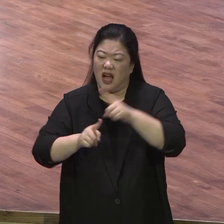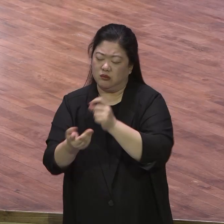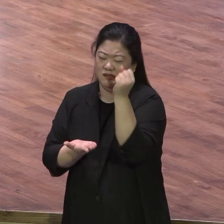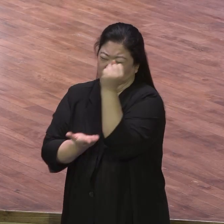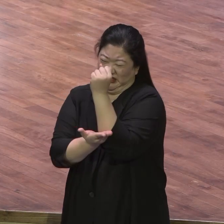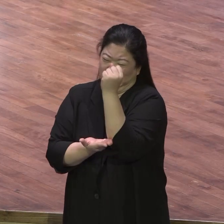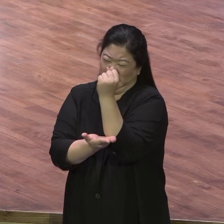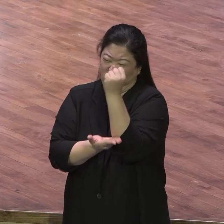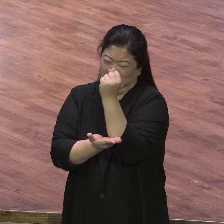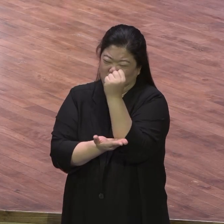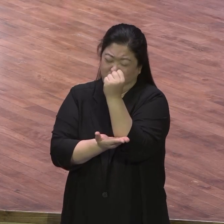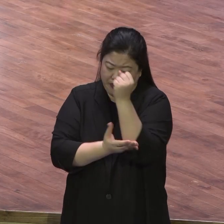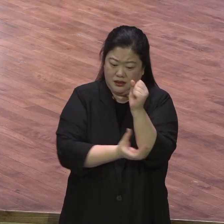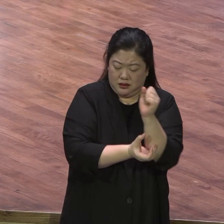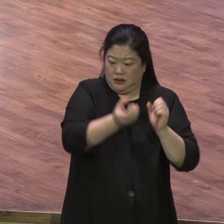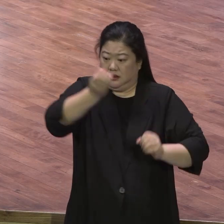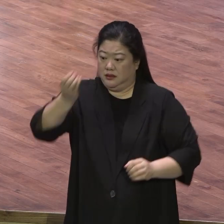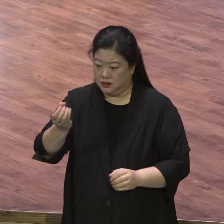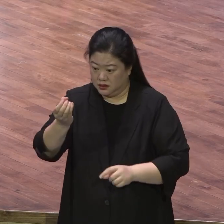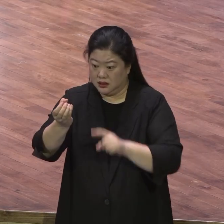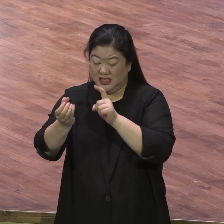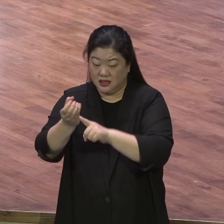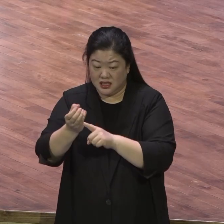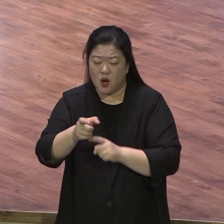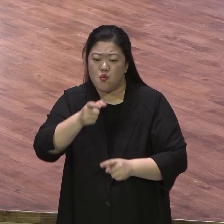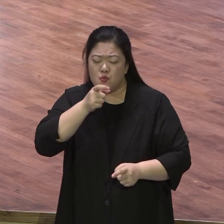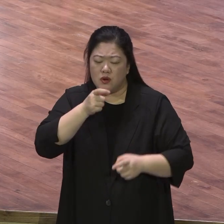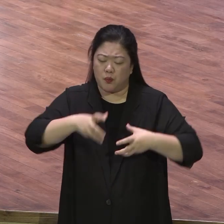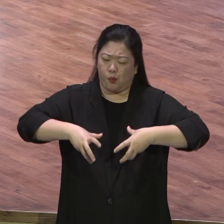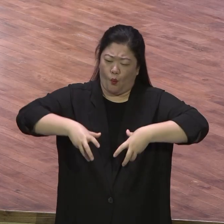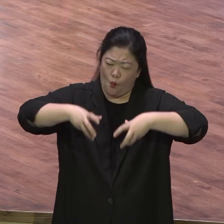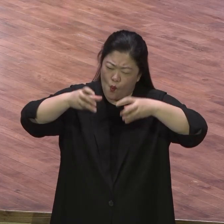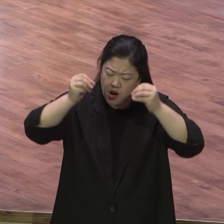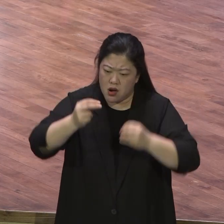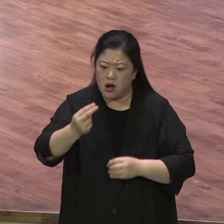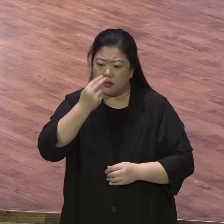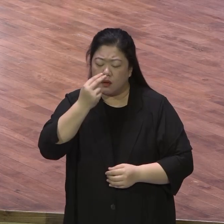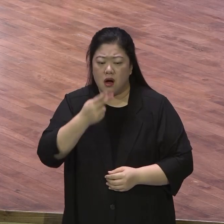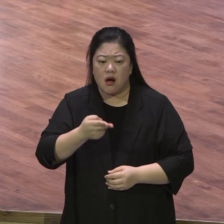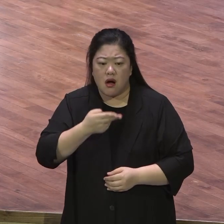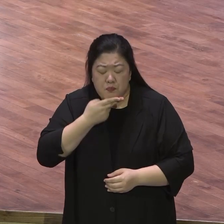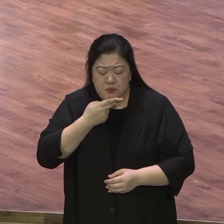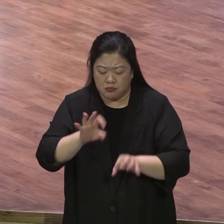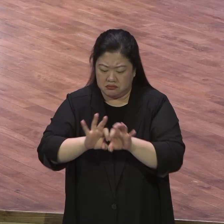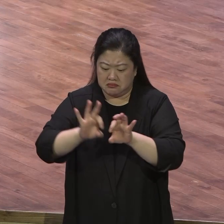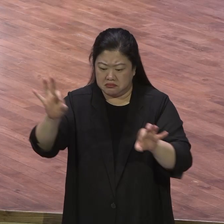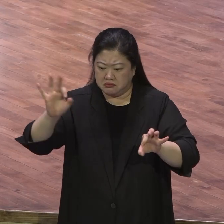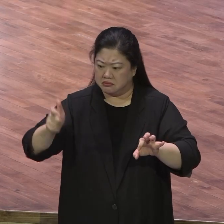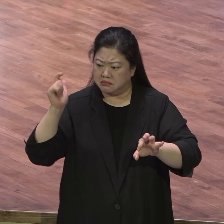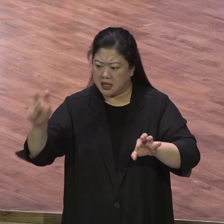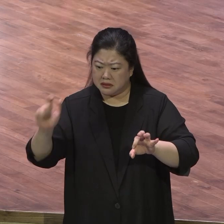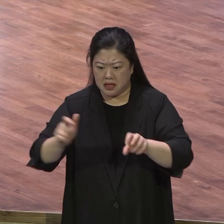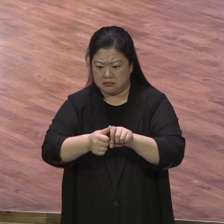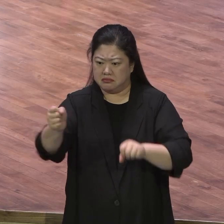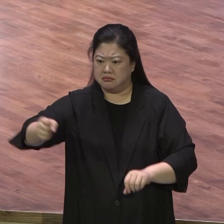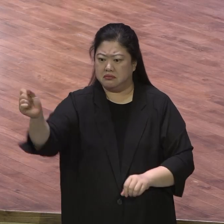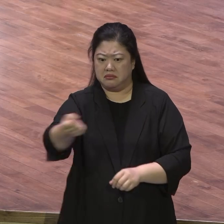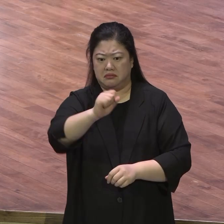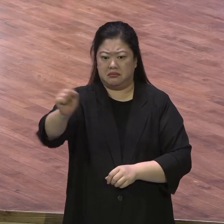지팡이 아무것도 없어요 수분도 없고 딱딱하게 뭐 더 이상 거기에 무슨 생명이 있을 수가